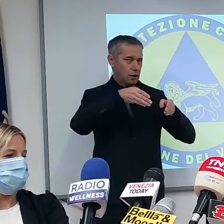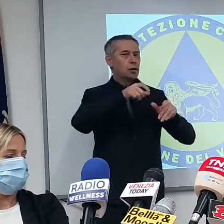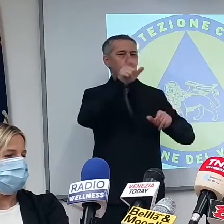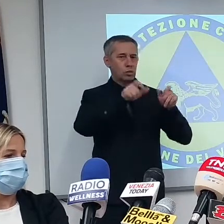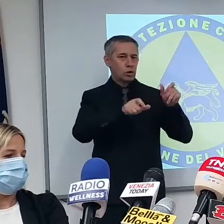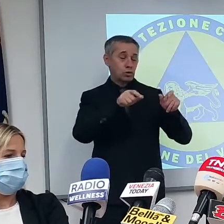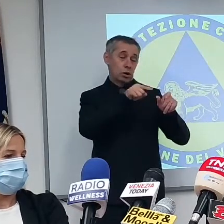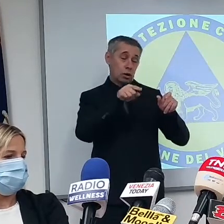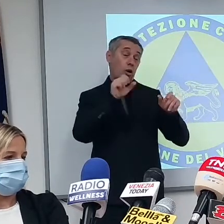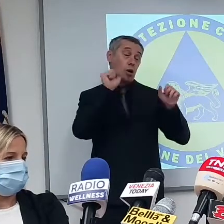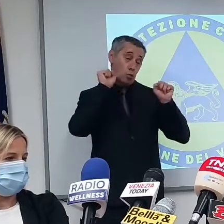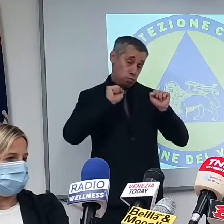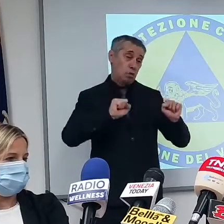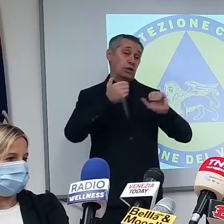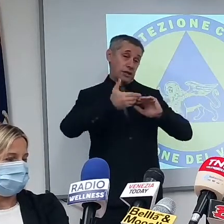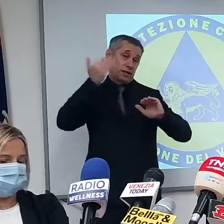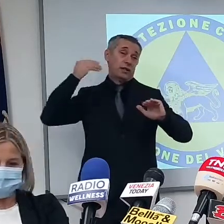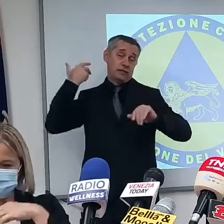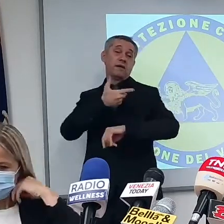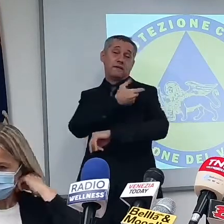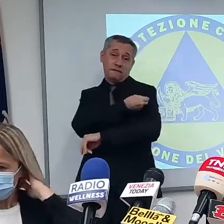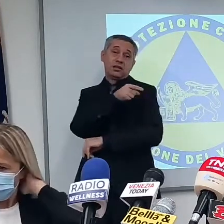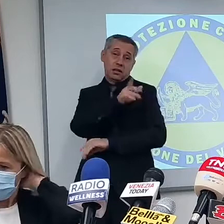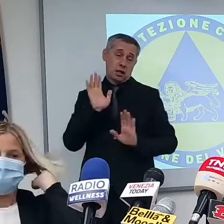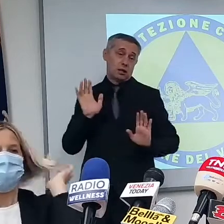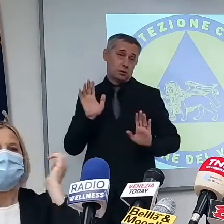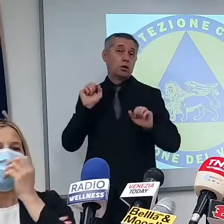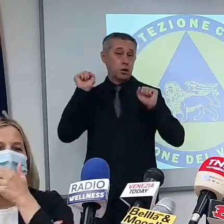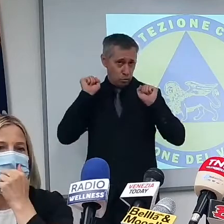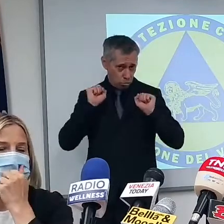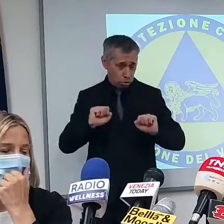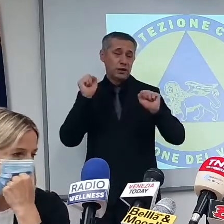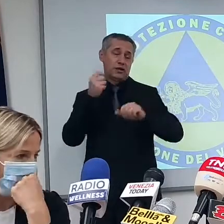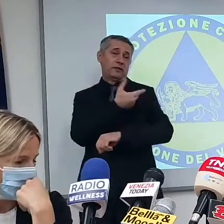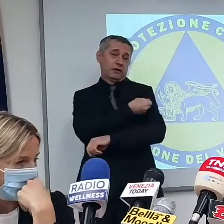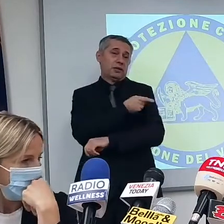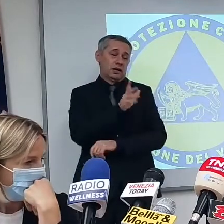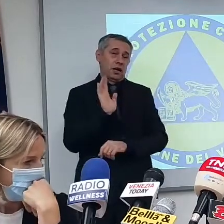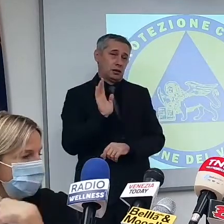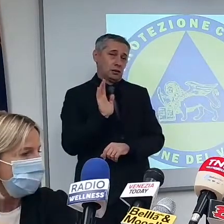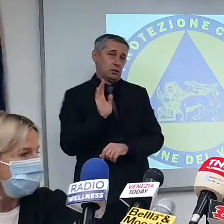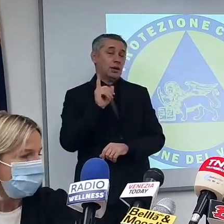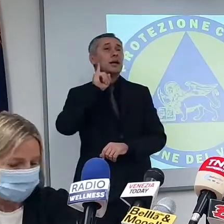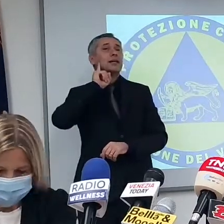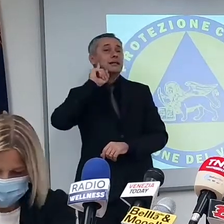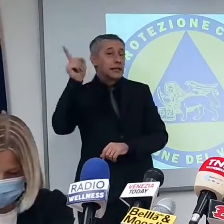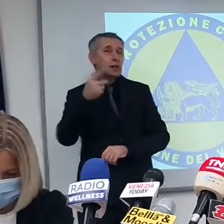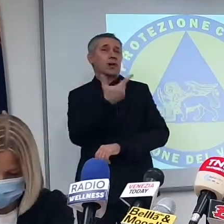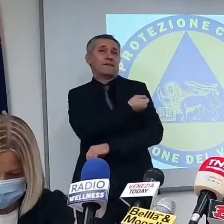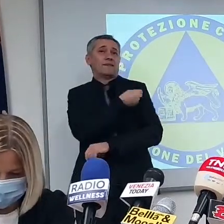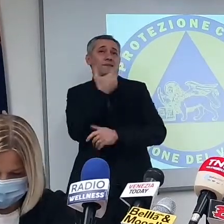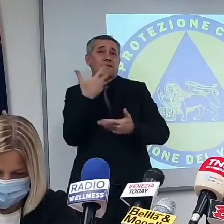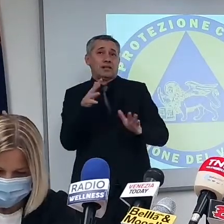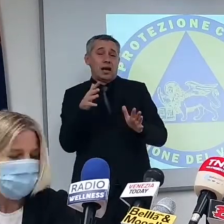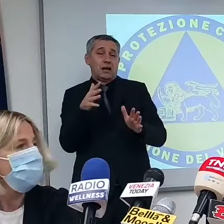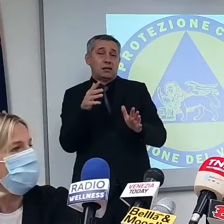che potevano vaccinarsi, che avrebbero potuto usufruire del vaccino e che avrebbero forse non sarebbero mai